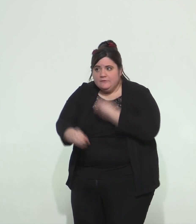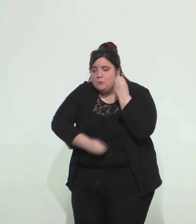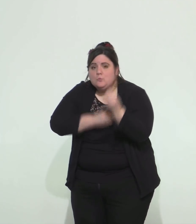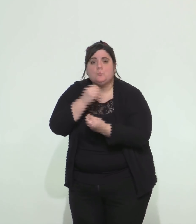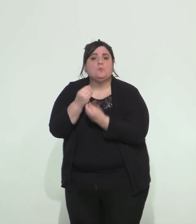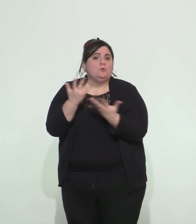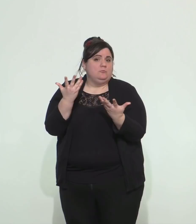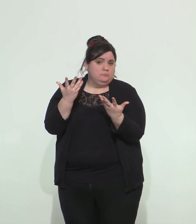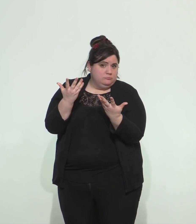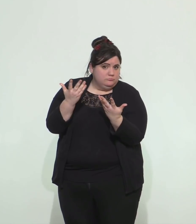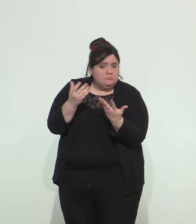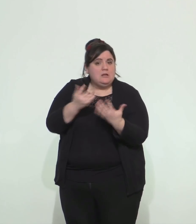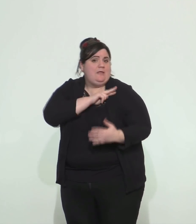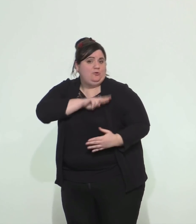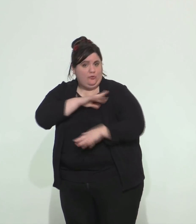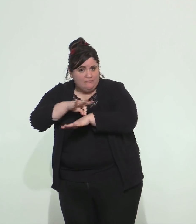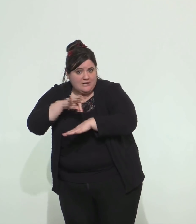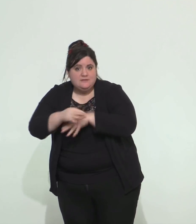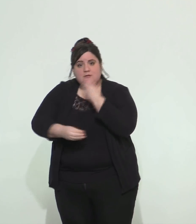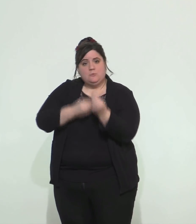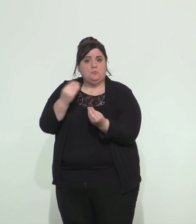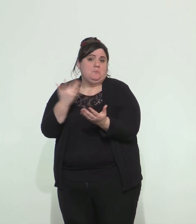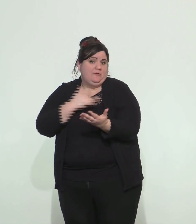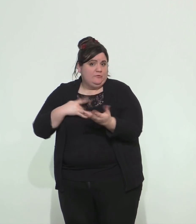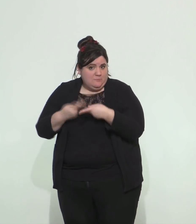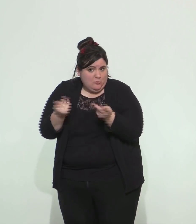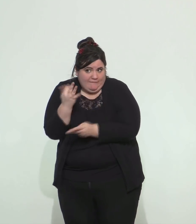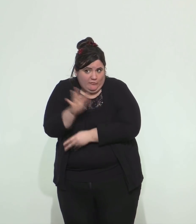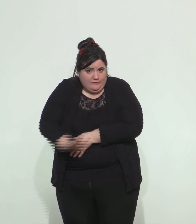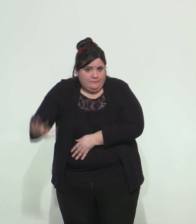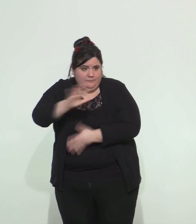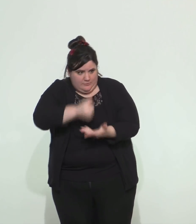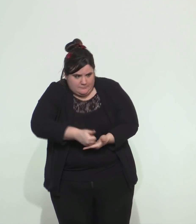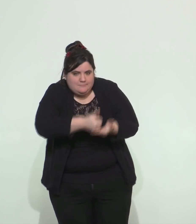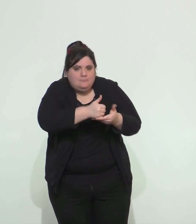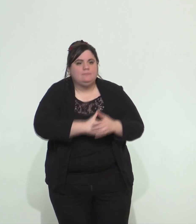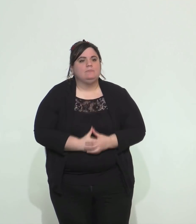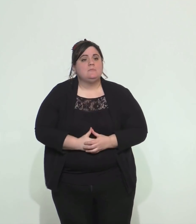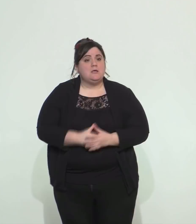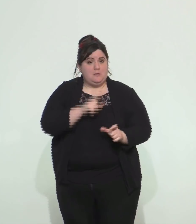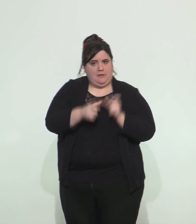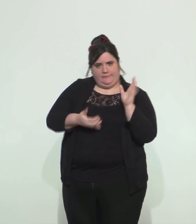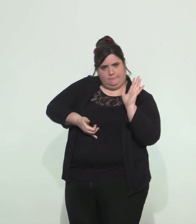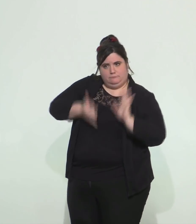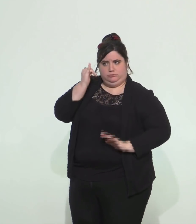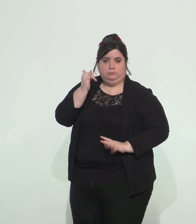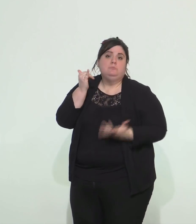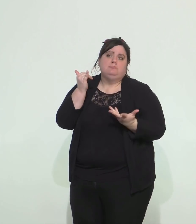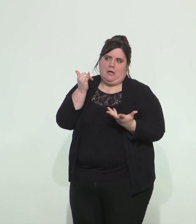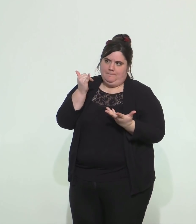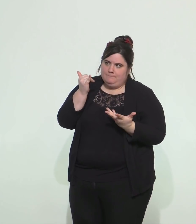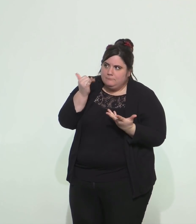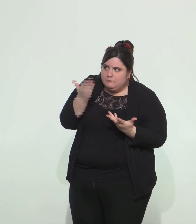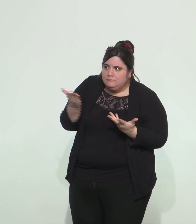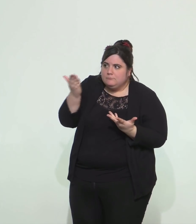maladie, et puis vont faire appel à des volontaires qui vont aider, par des appels téléphoniques essentiellement, à contacter les personnes